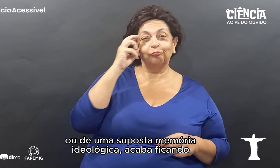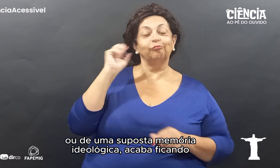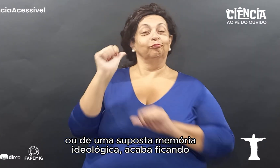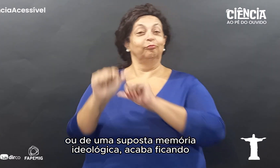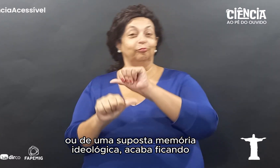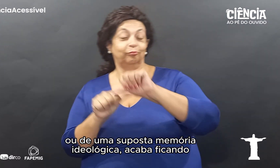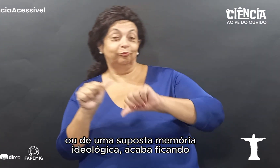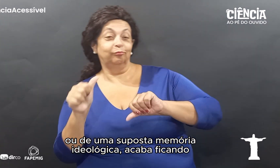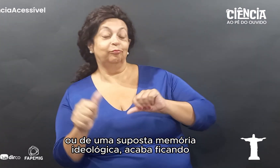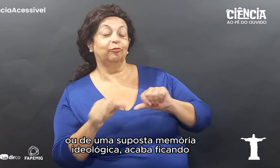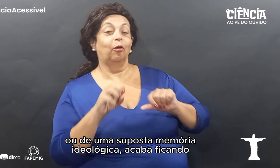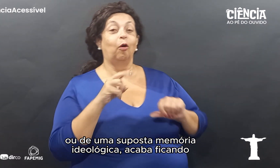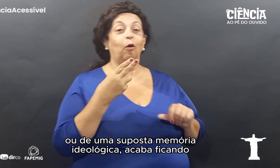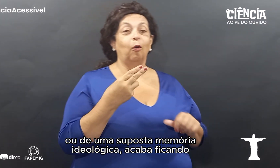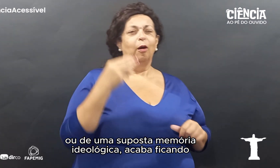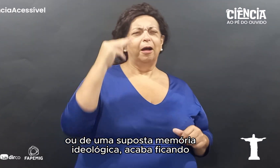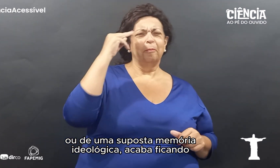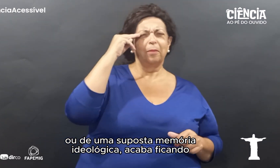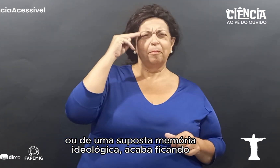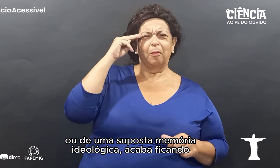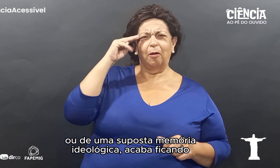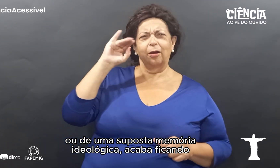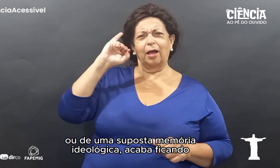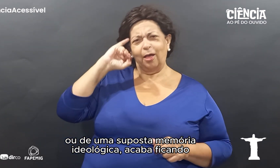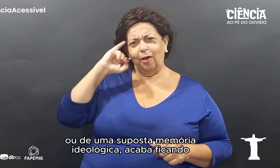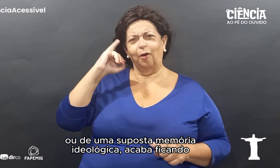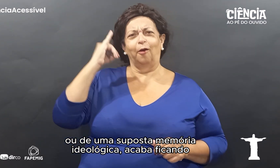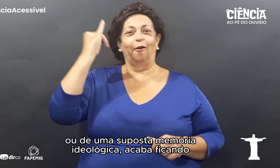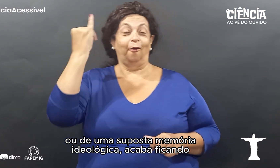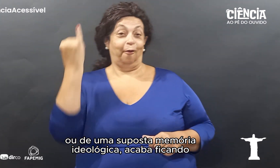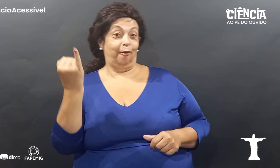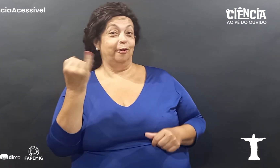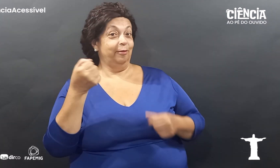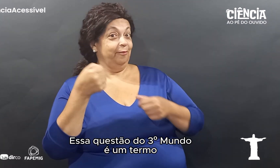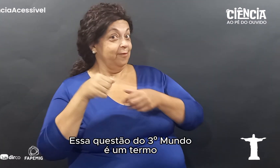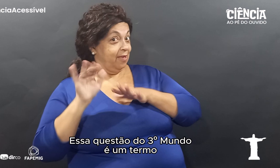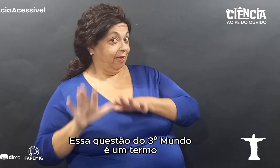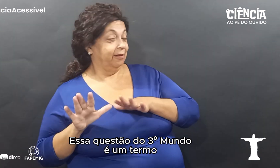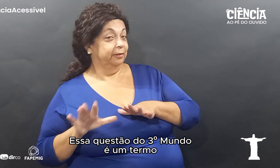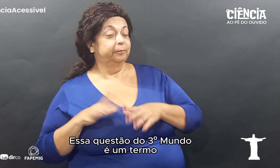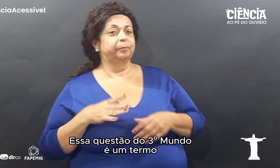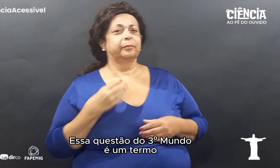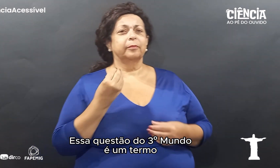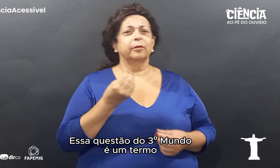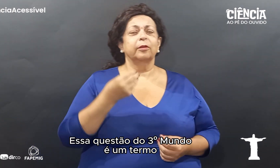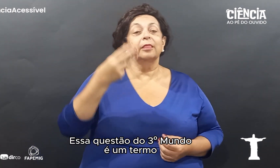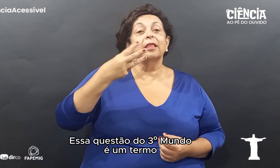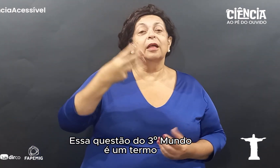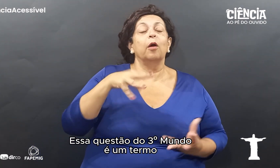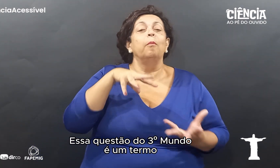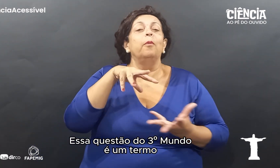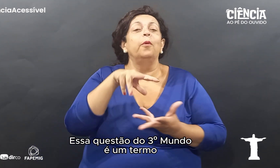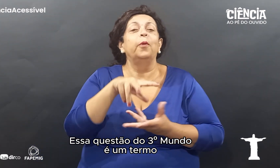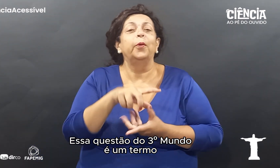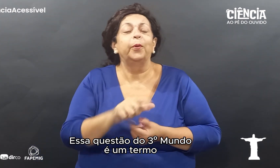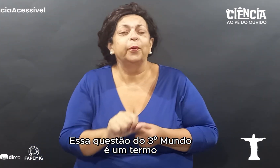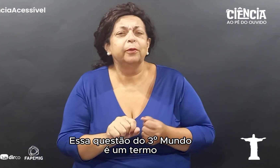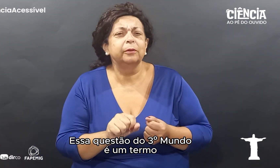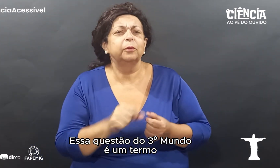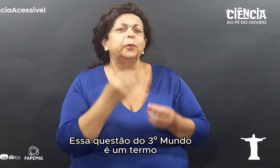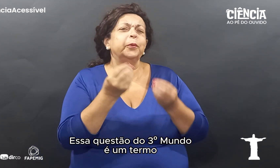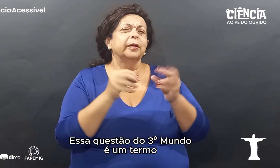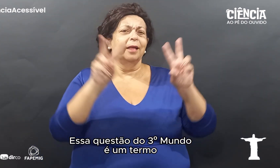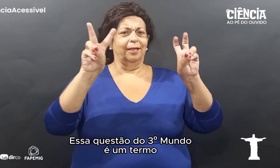uma suposta memória ideológica acaba ficando. Essa questão do terceiro mundo é um